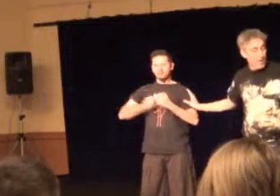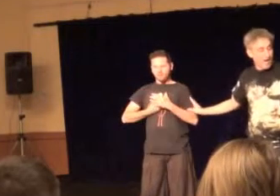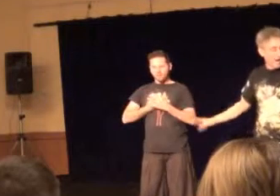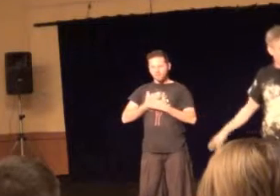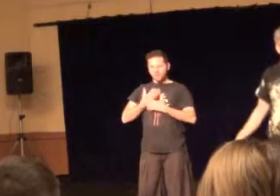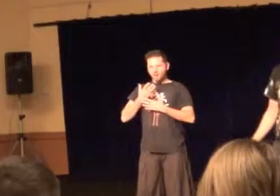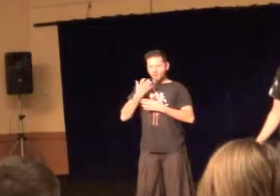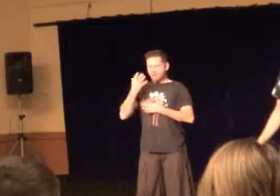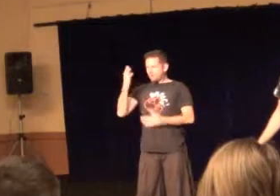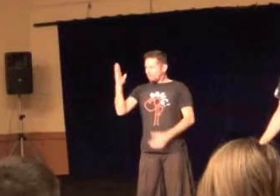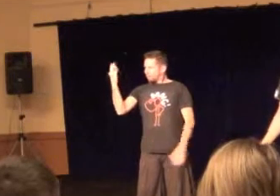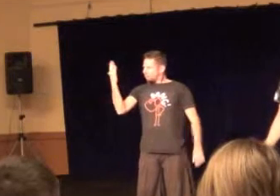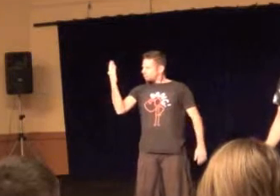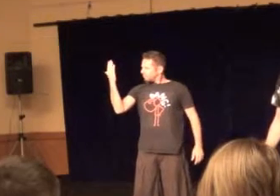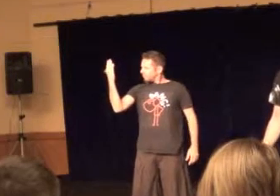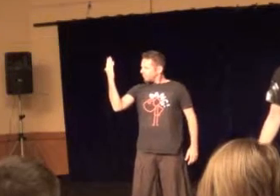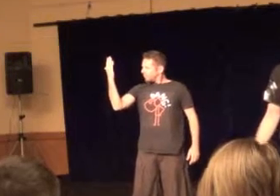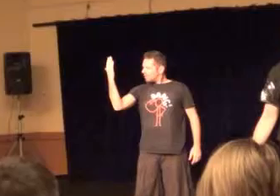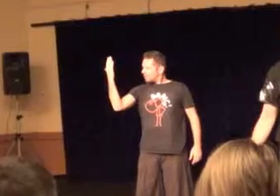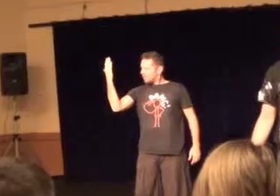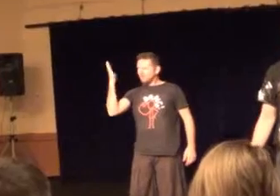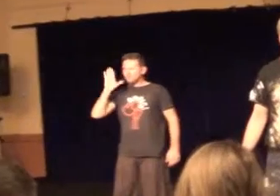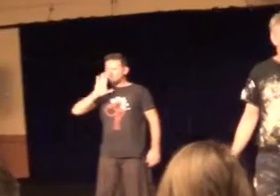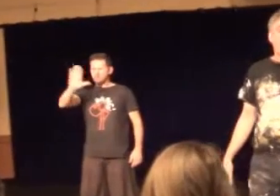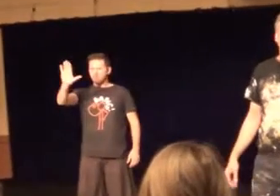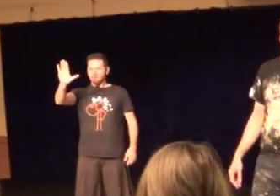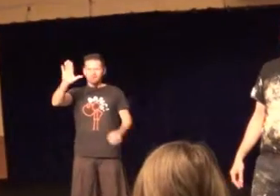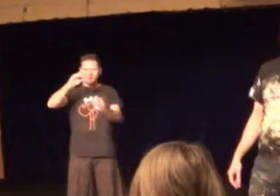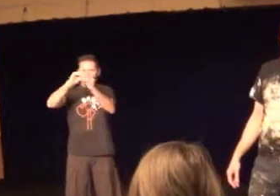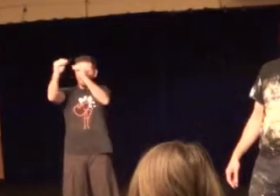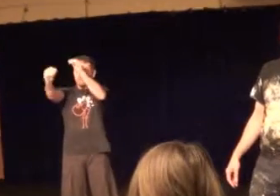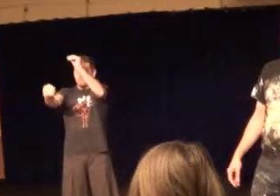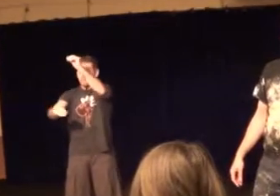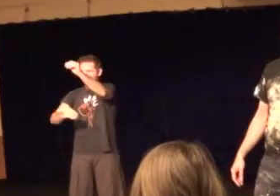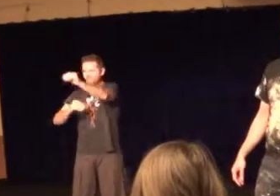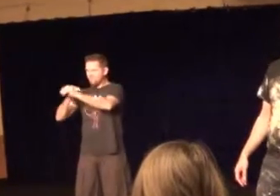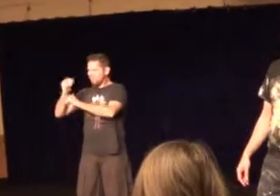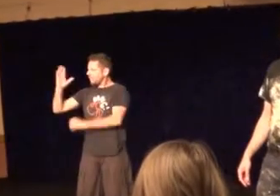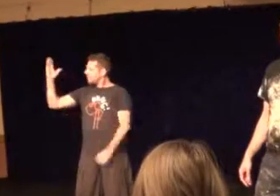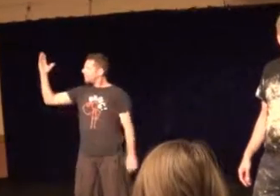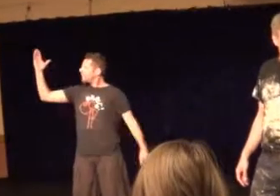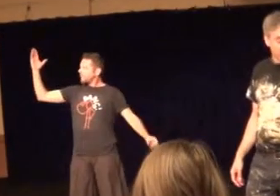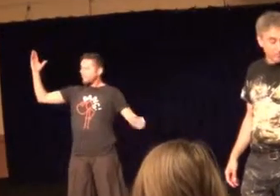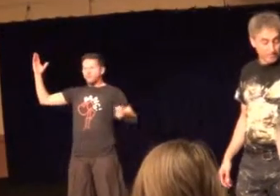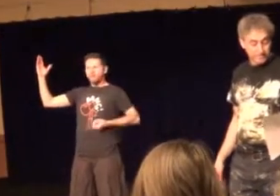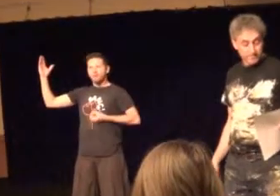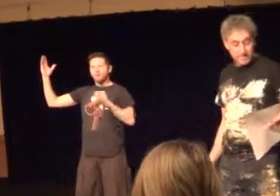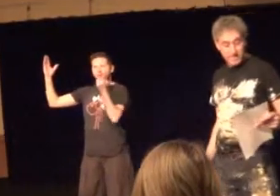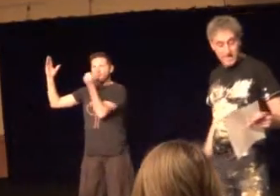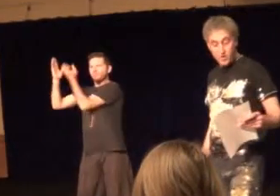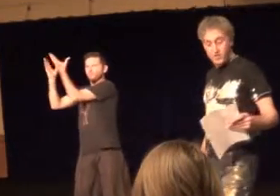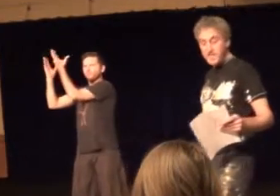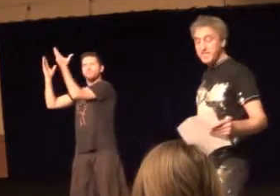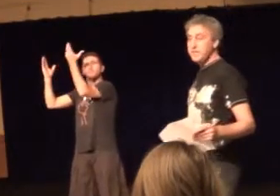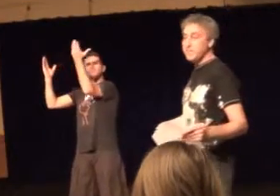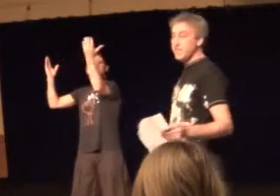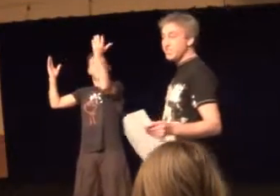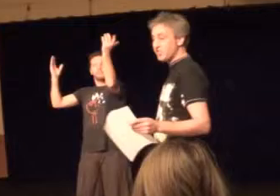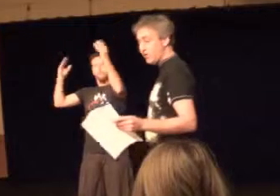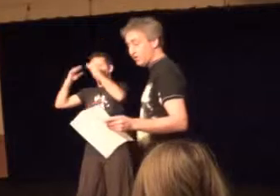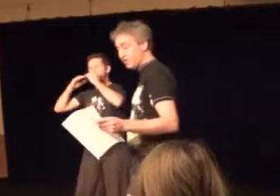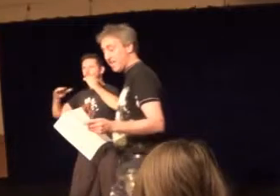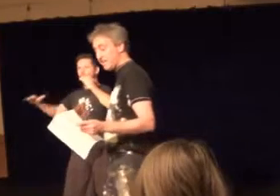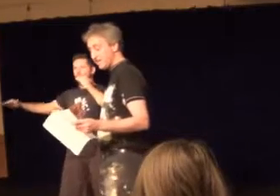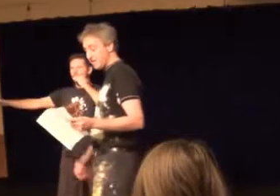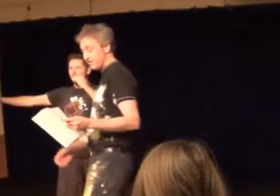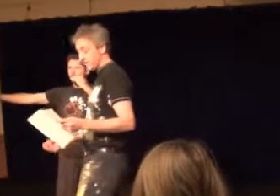un miroir tourné vers le monde, parce qu'il doit porter l'horizon et ouvrir des